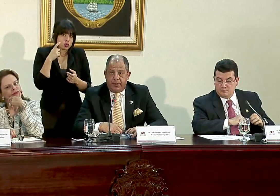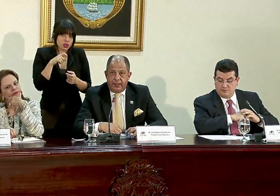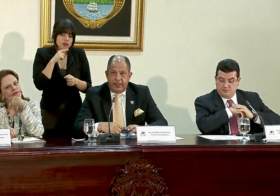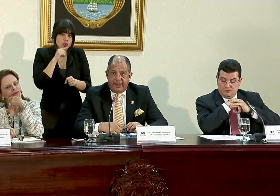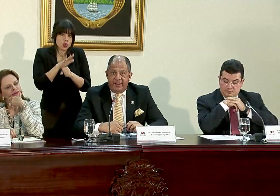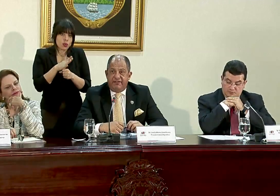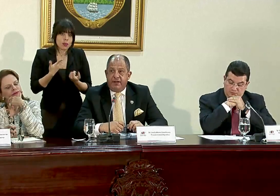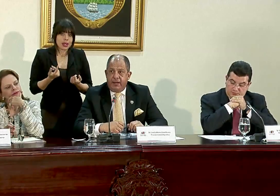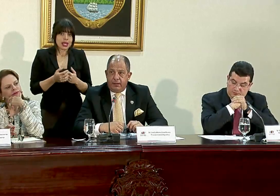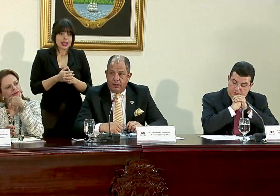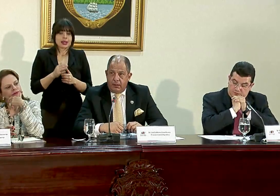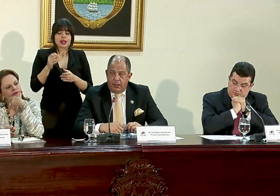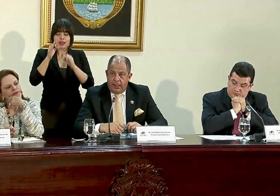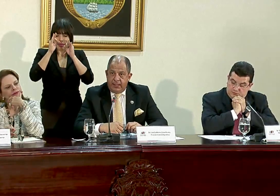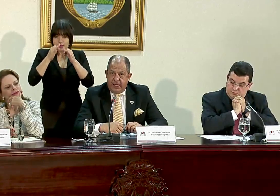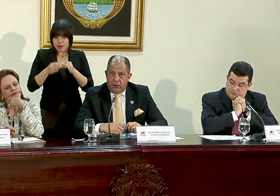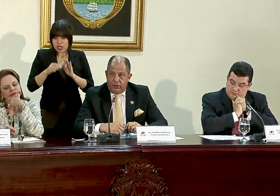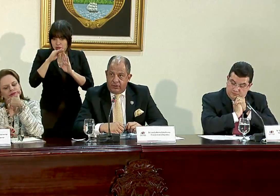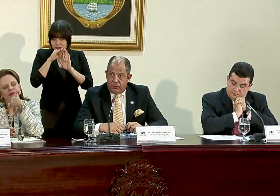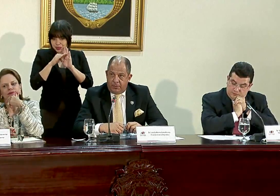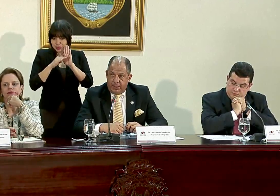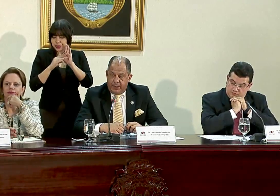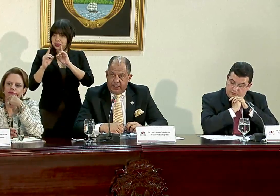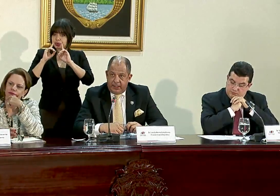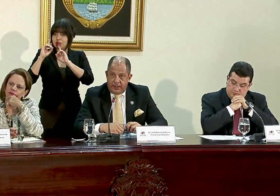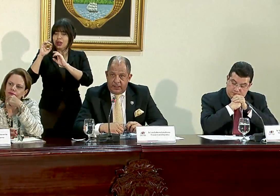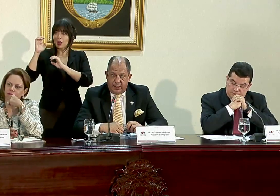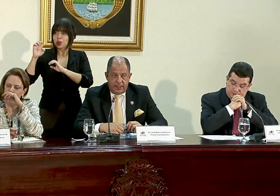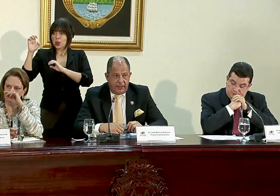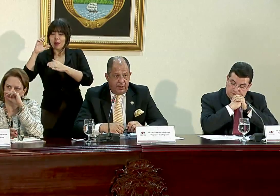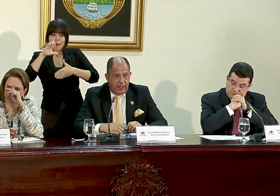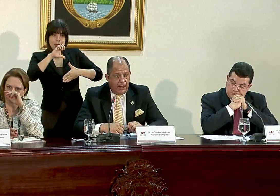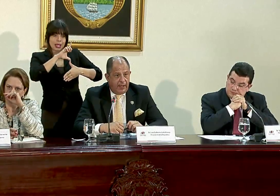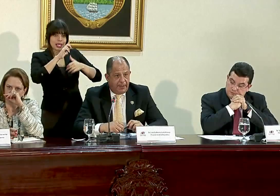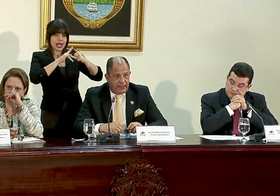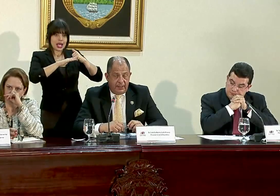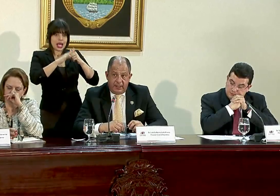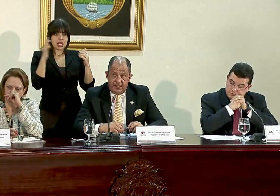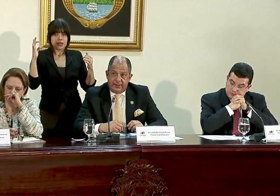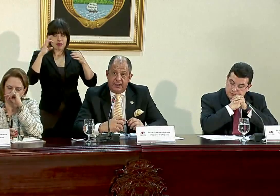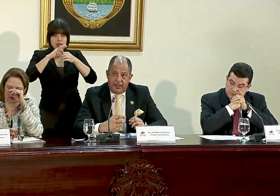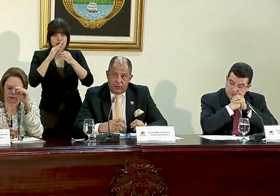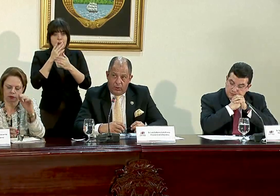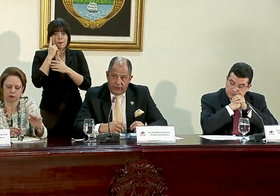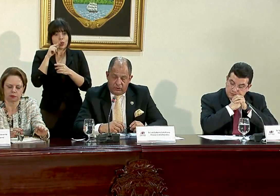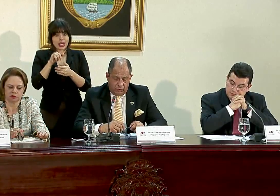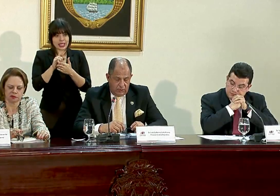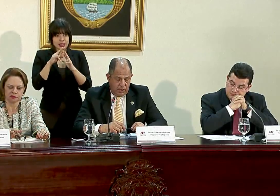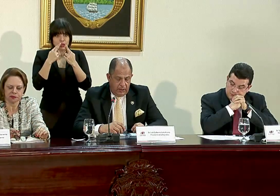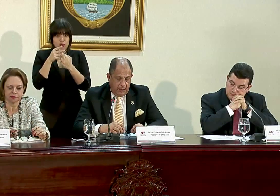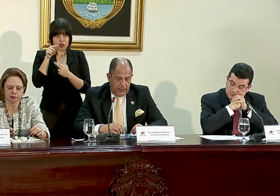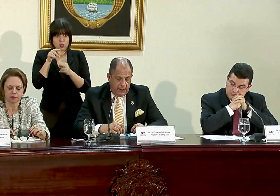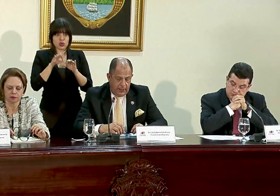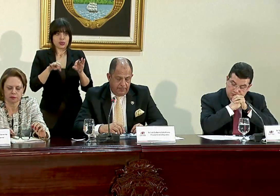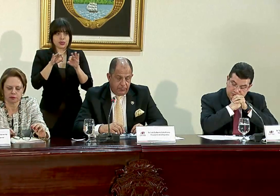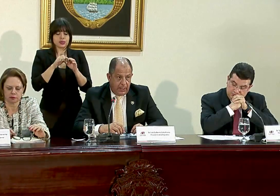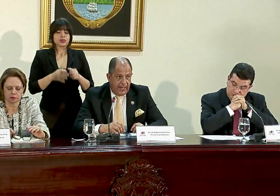vamos a cumplir de redefinir el diálogo entre Europa y América Latina y el Caribe a partir de ese encuentro